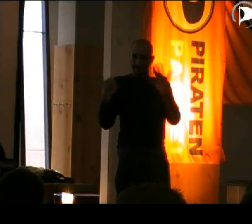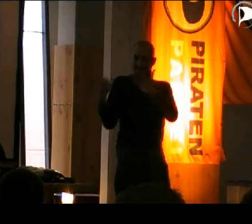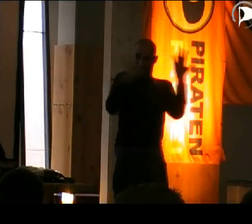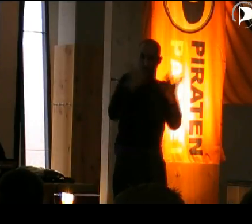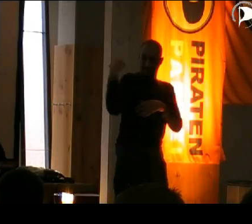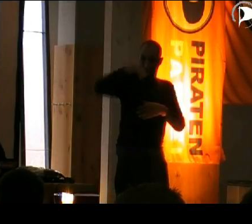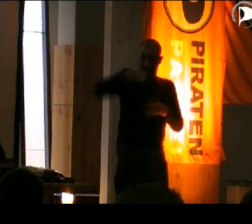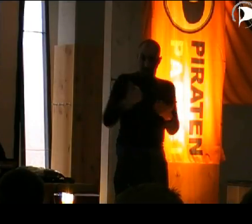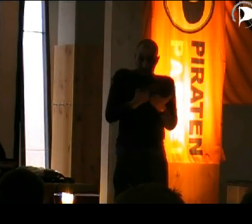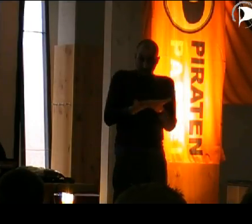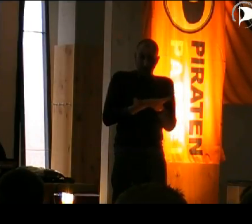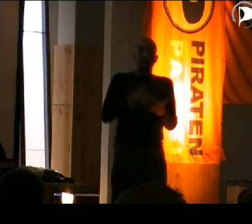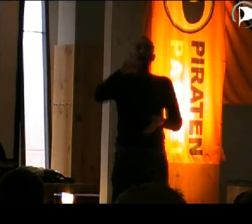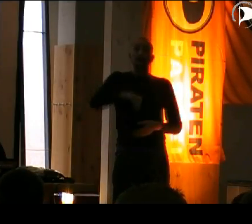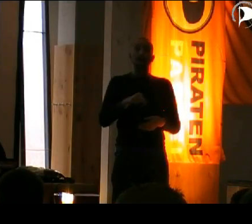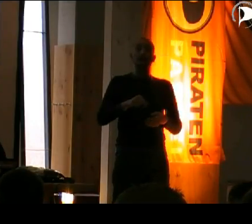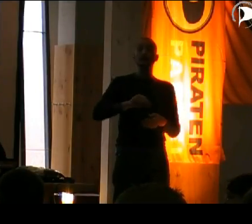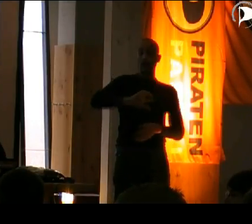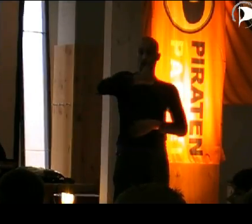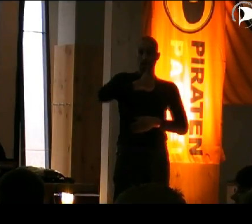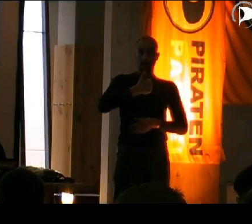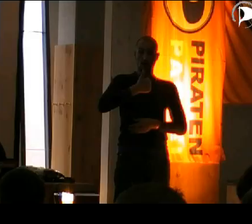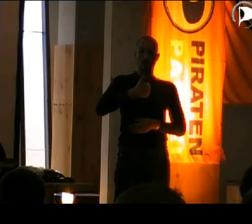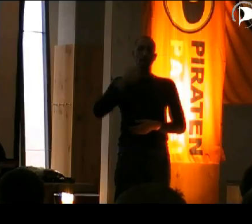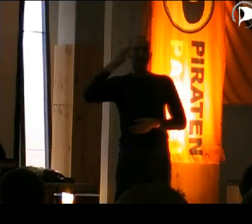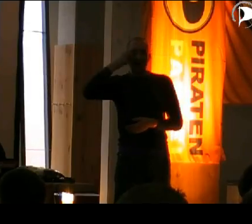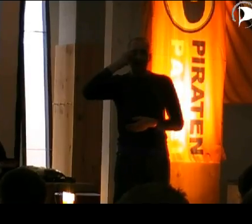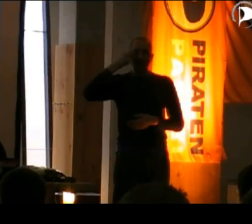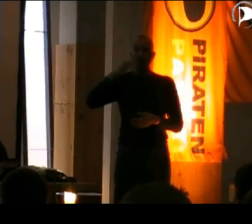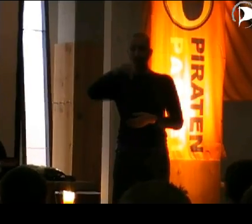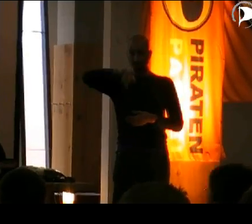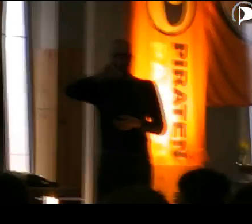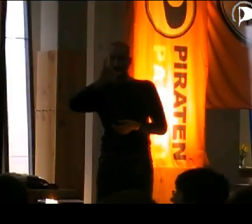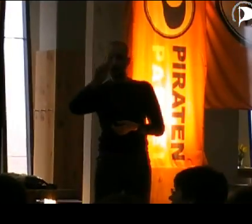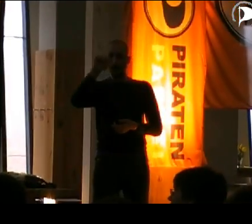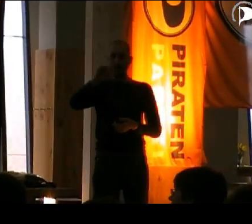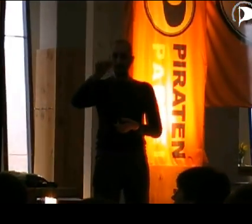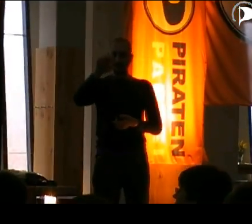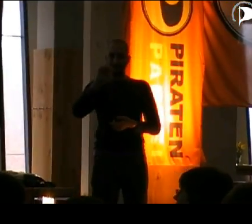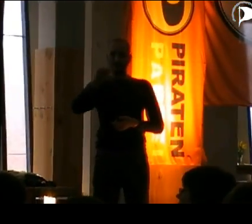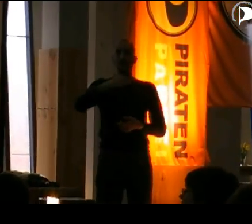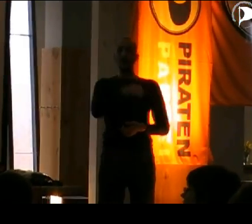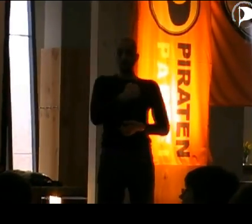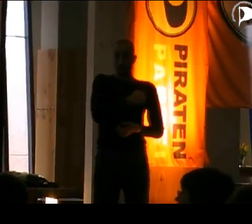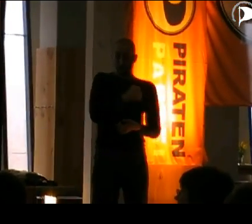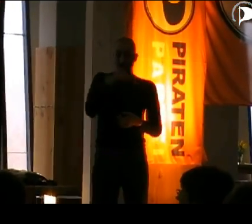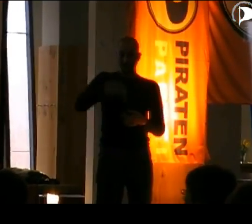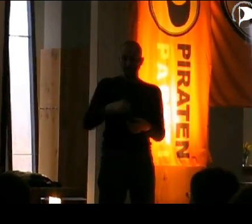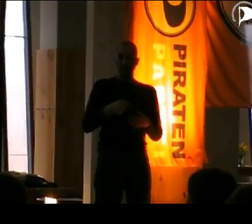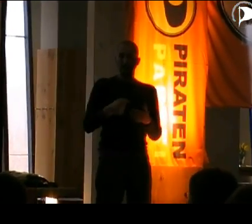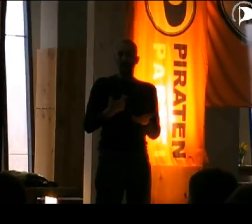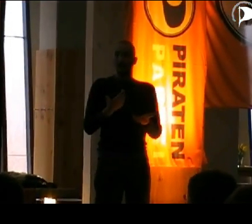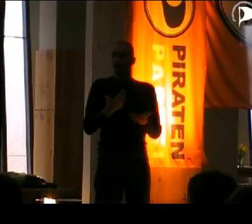tätigkeiten leuten die allererste piratenpartei ist jetzt sechs jahre doch was machen die datenkanäle deutschland hat könnten x